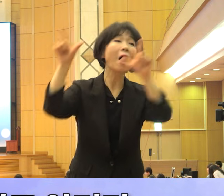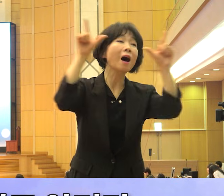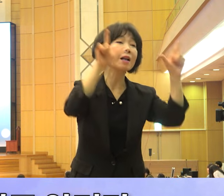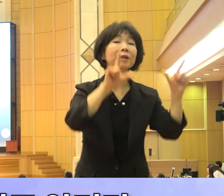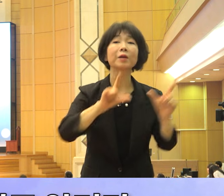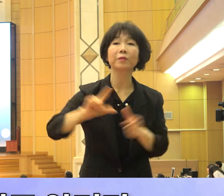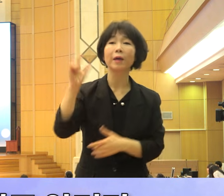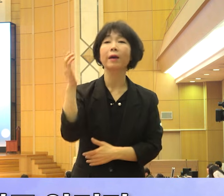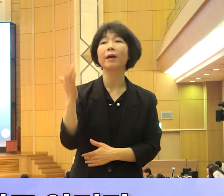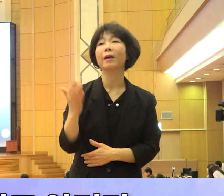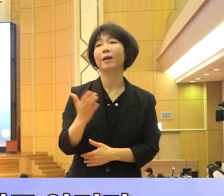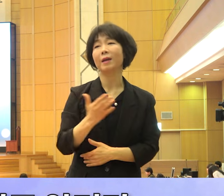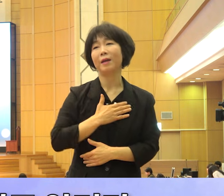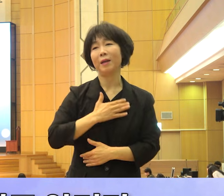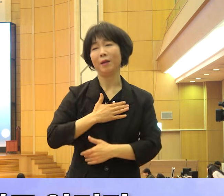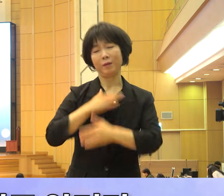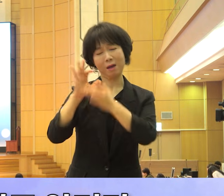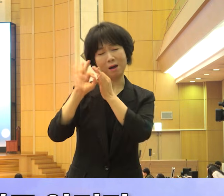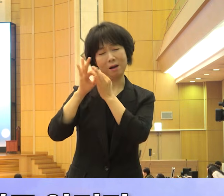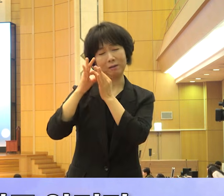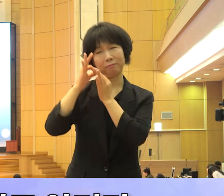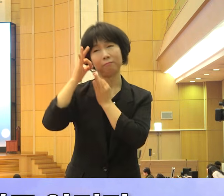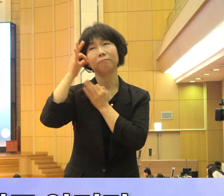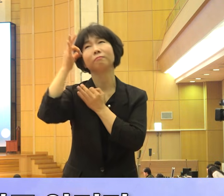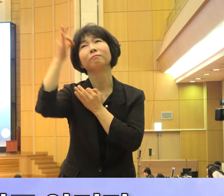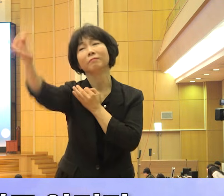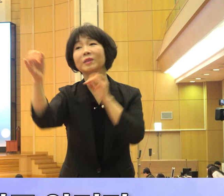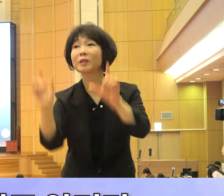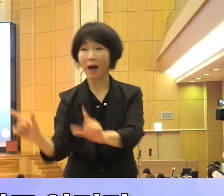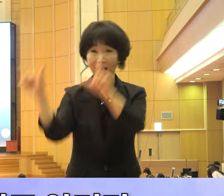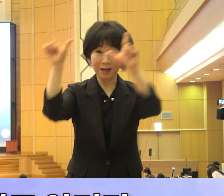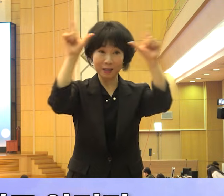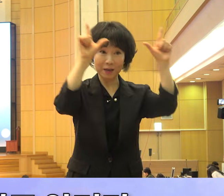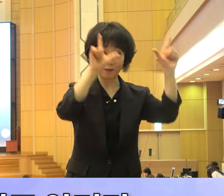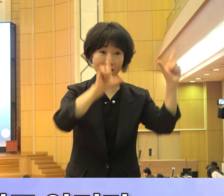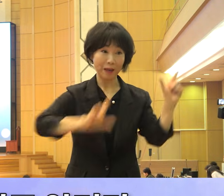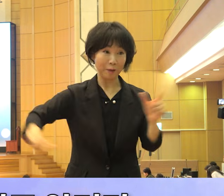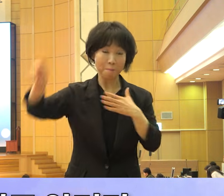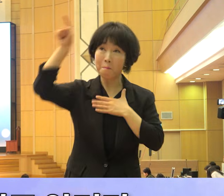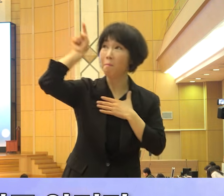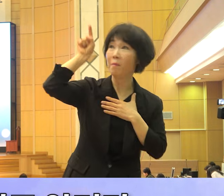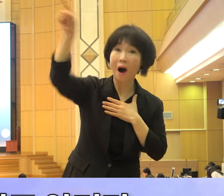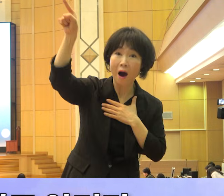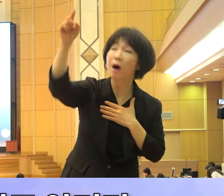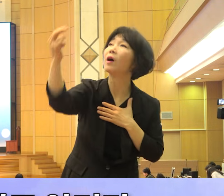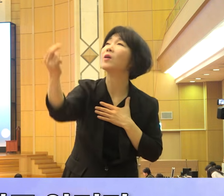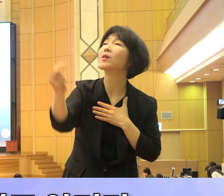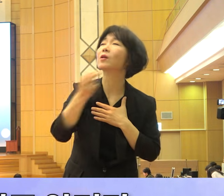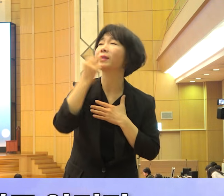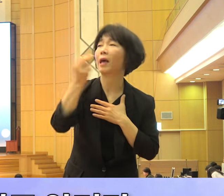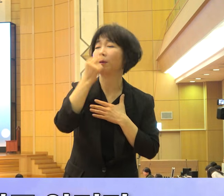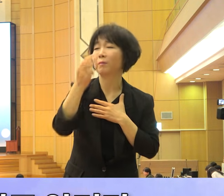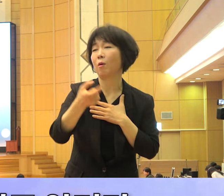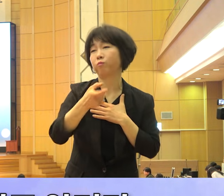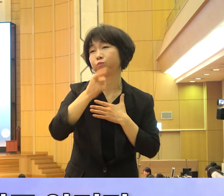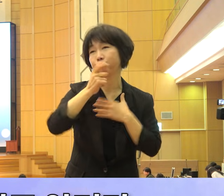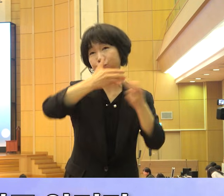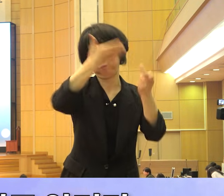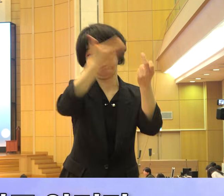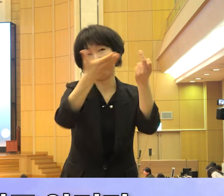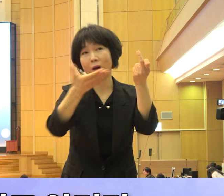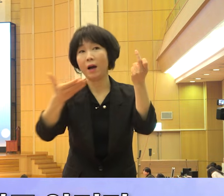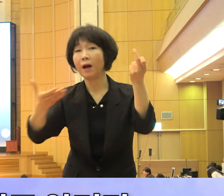길이 살겠네. 나 길이 살겠네. 저